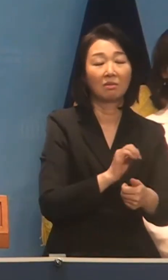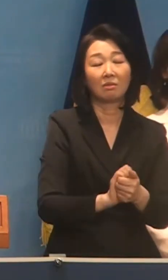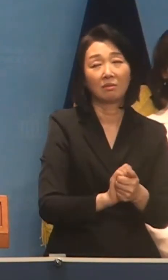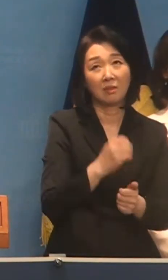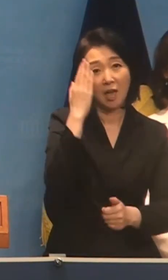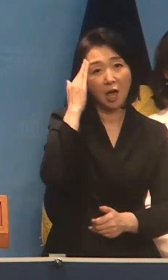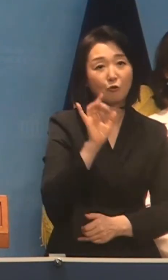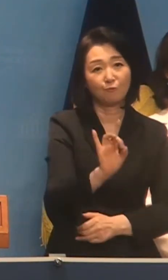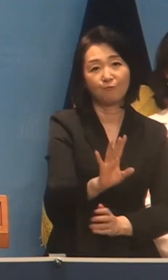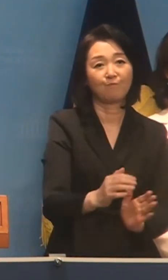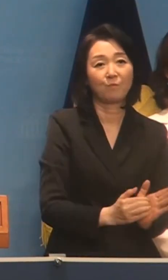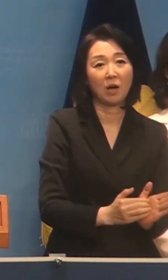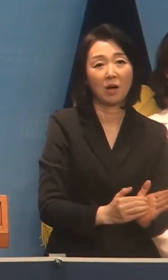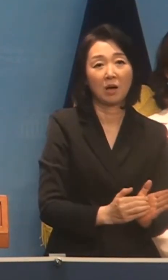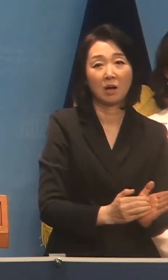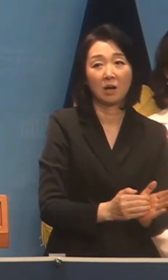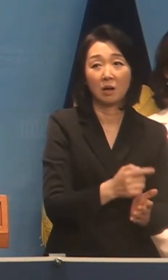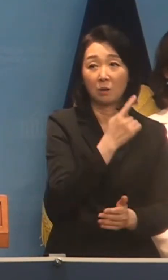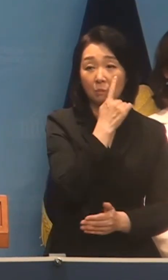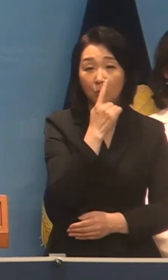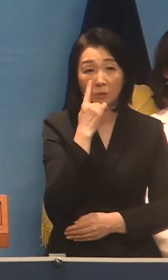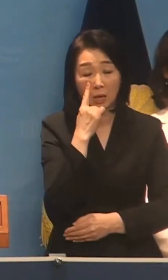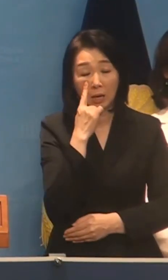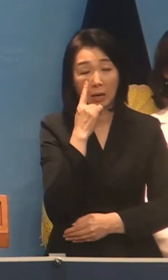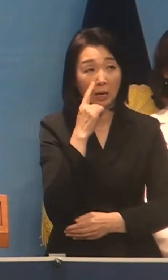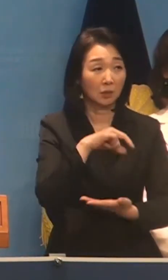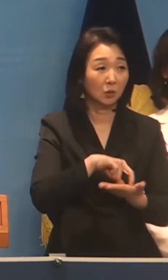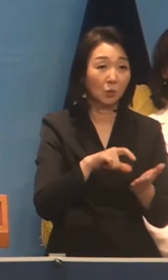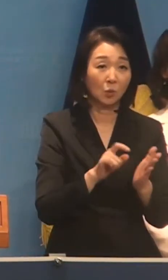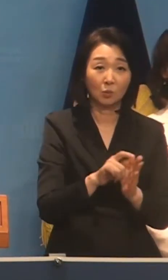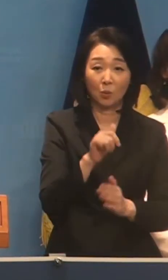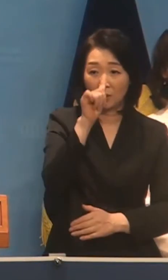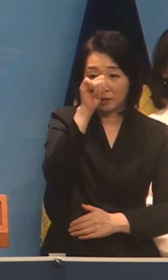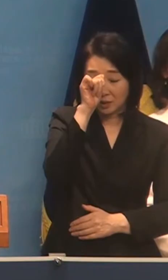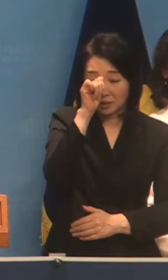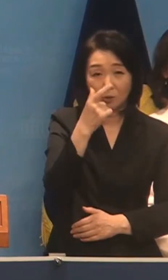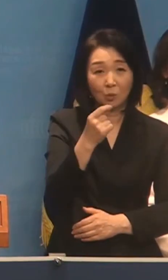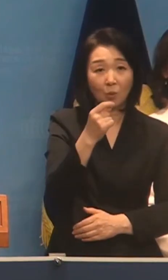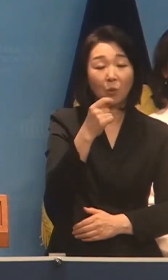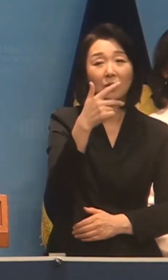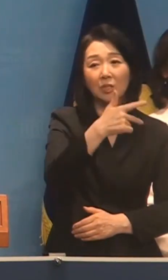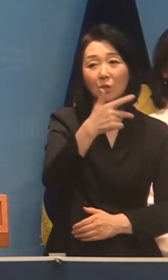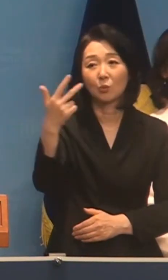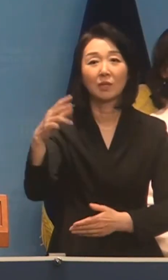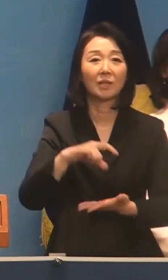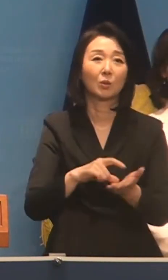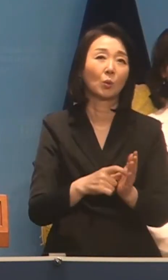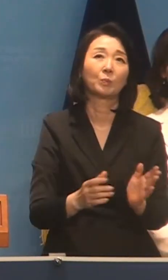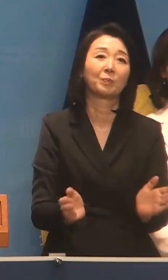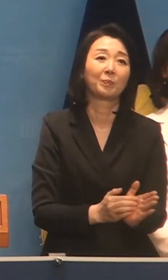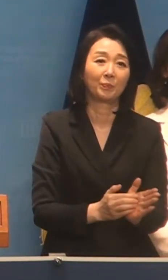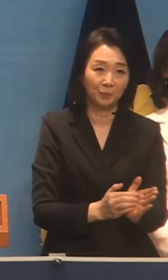제한되어 있습니다. 보장 정도는 인도와 인도네시아 수준입니다.